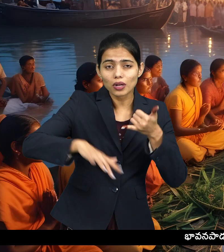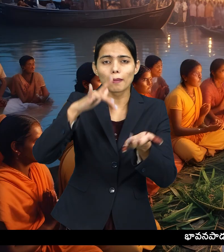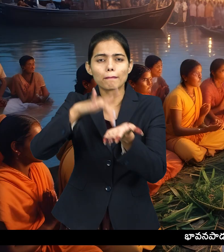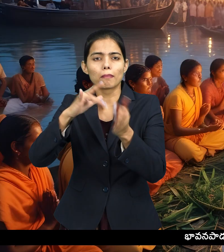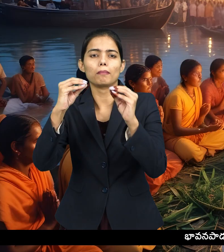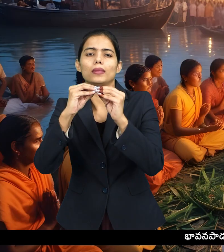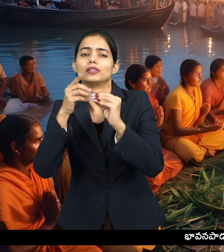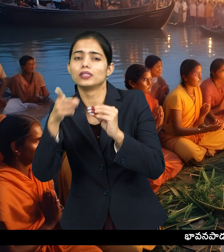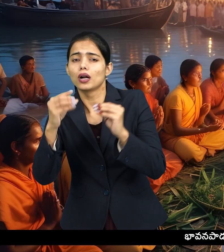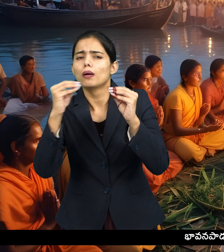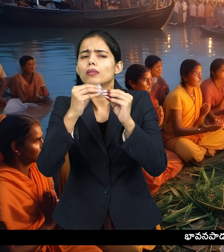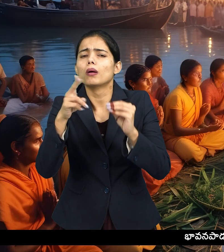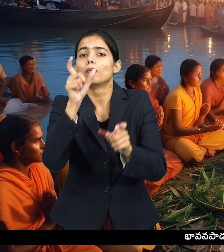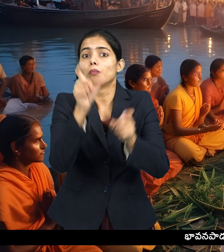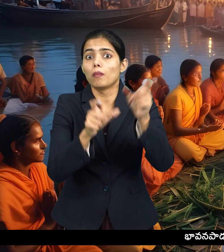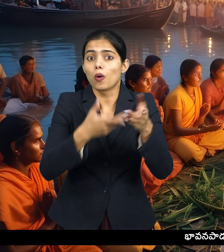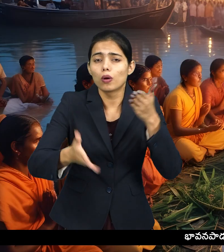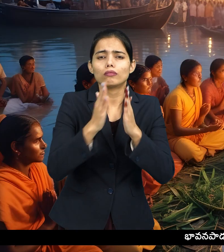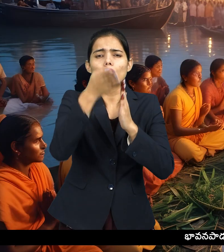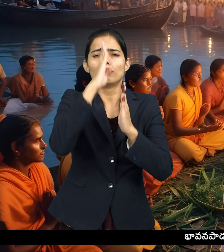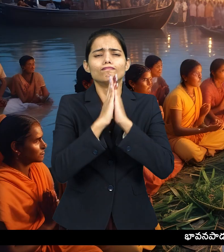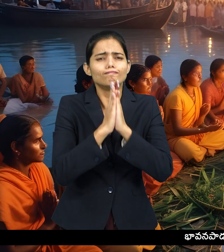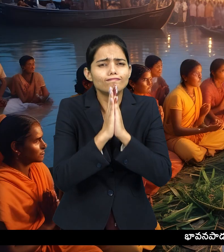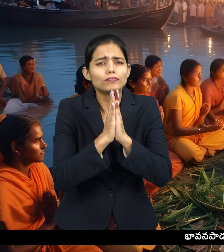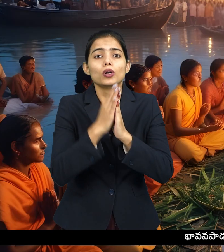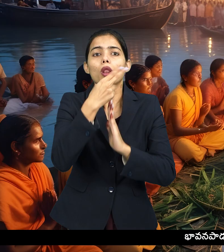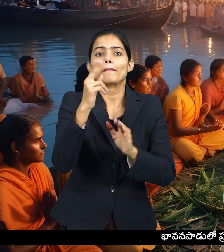భావనపాడు సామాజిక జీవితం.